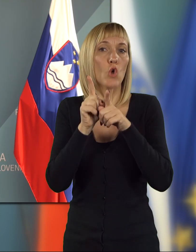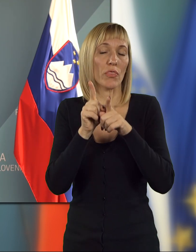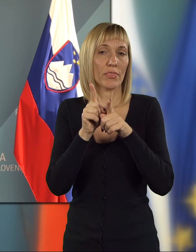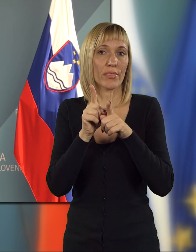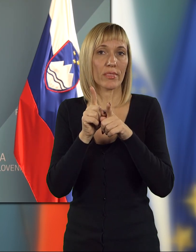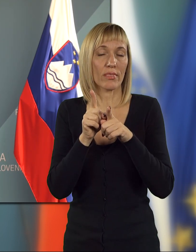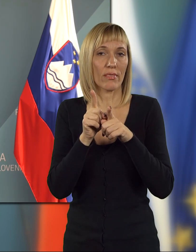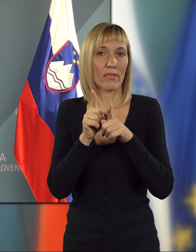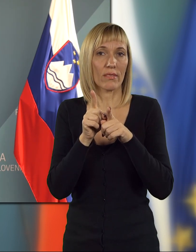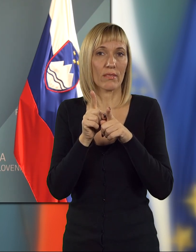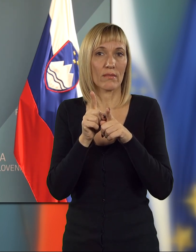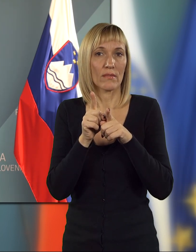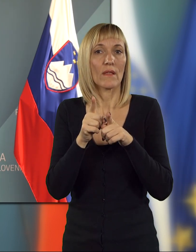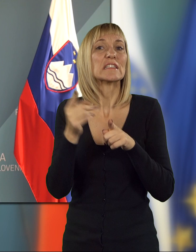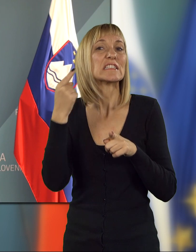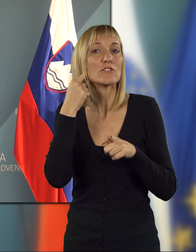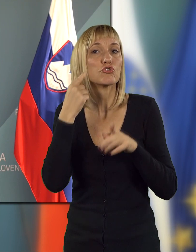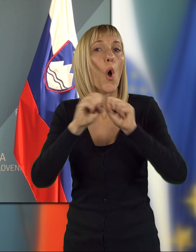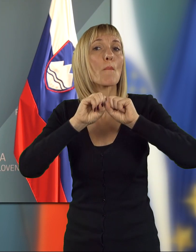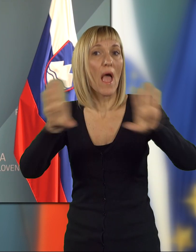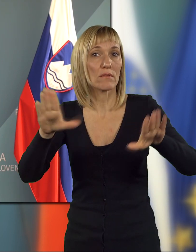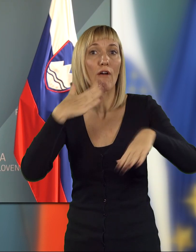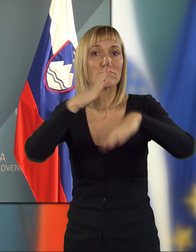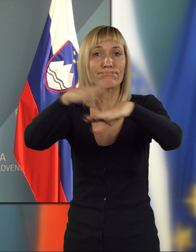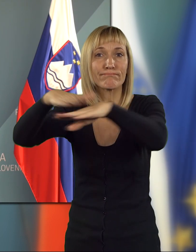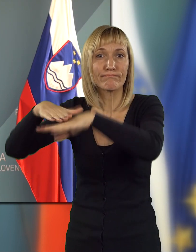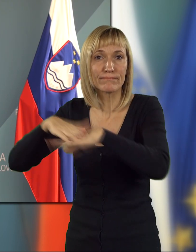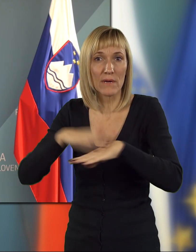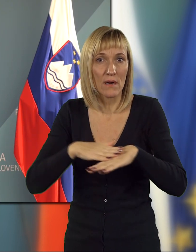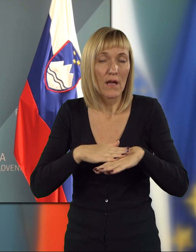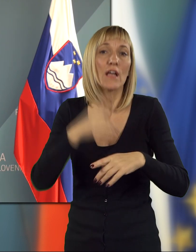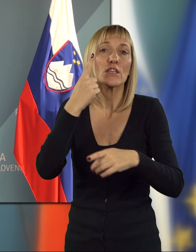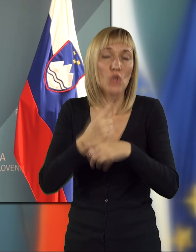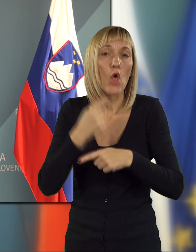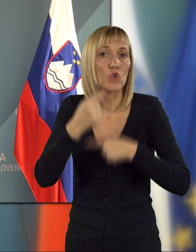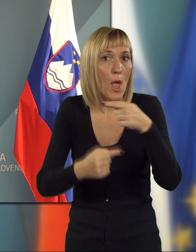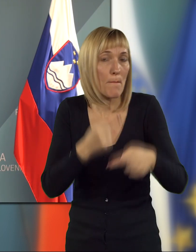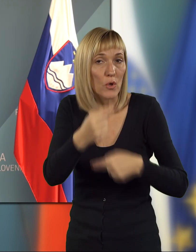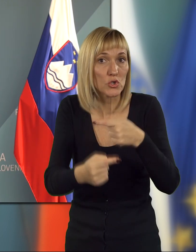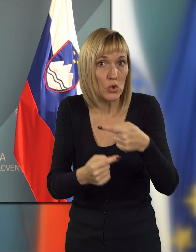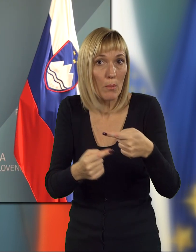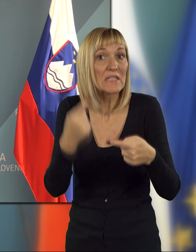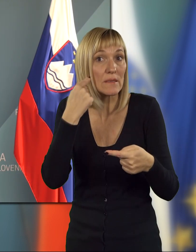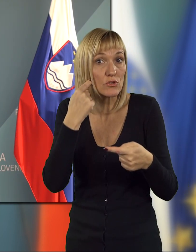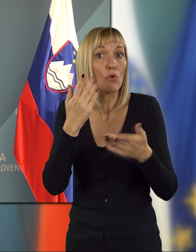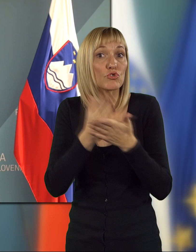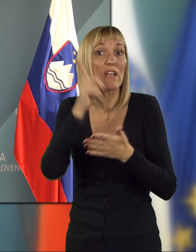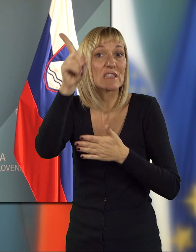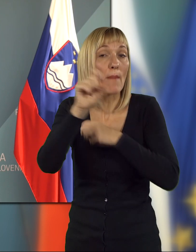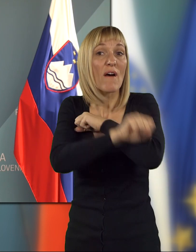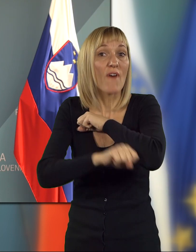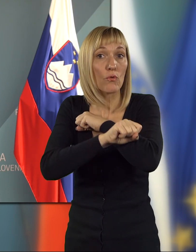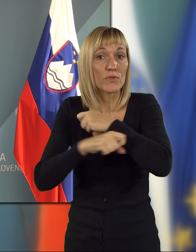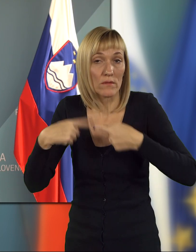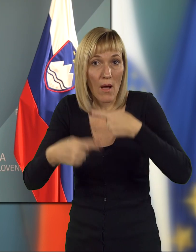tem seznanjen, kolikor sem pač seznanjen iz medijev in iz medijev sem tudi izvedel, da določeni postopki